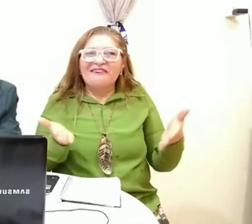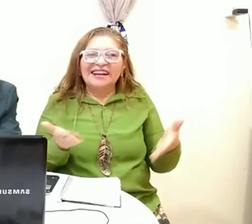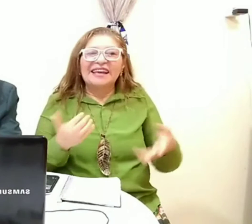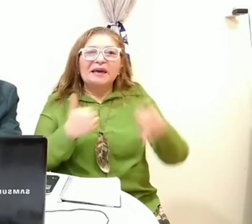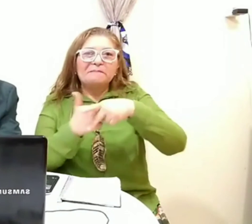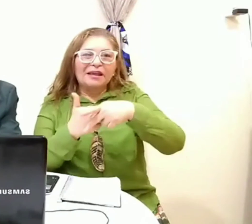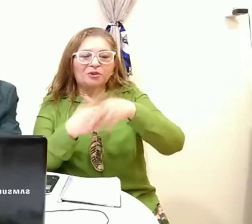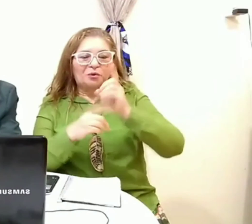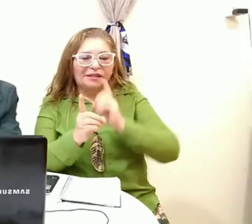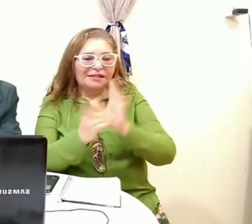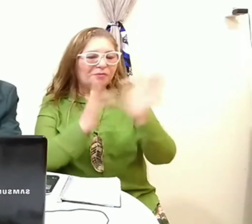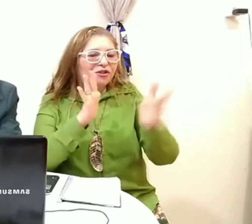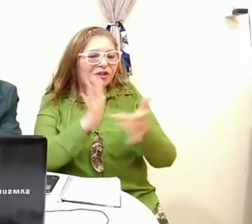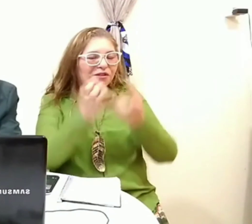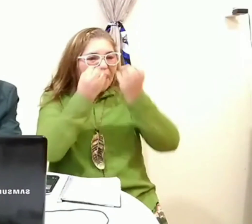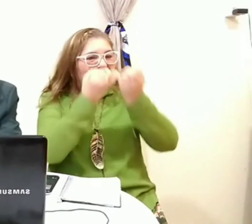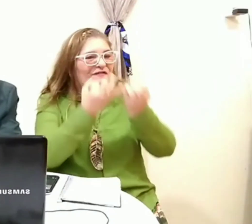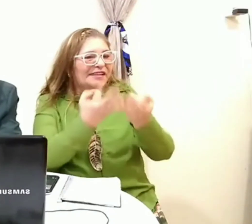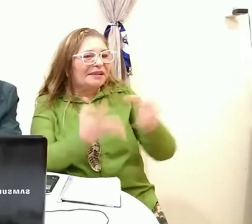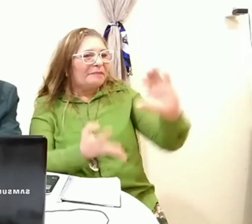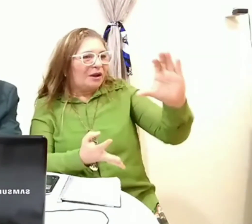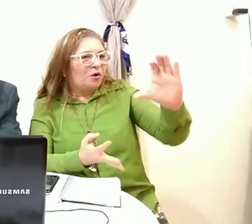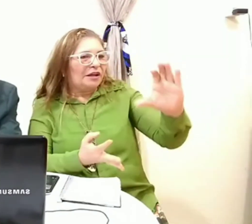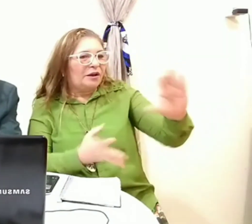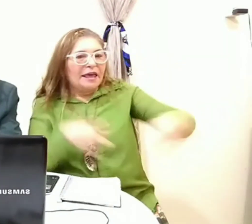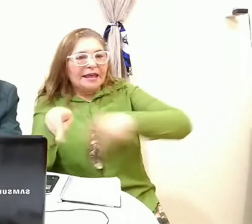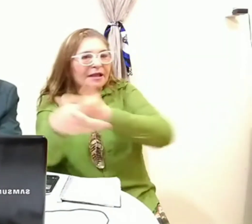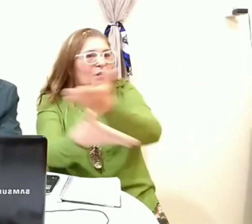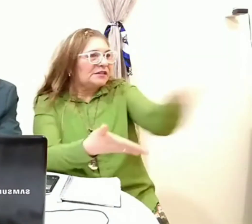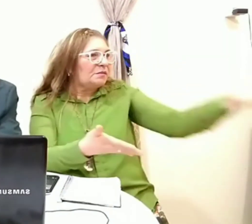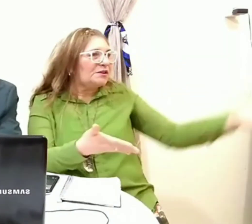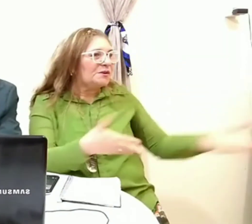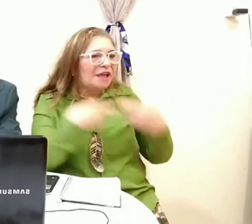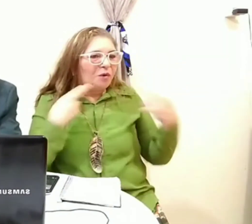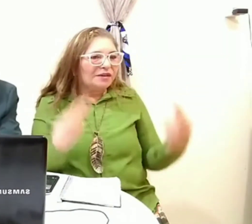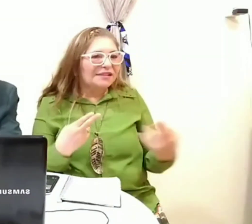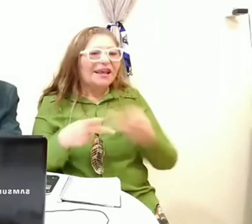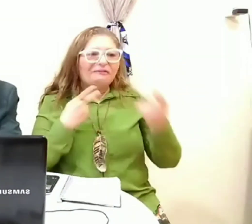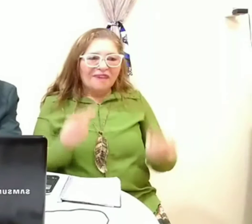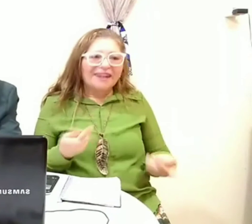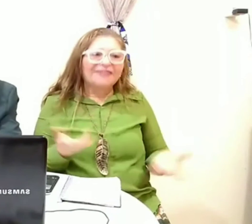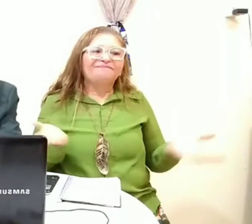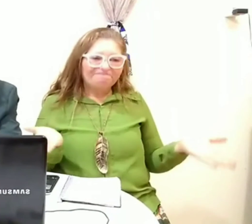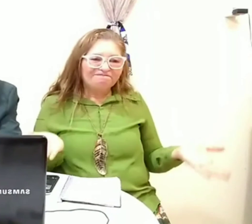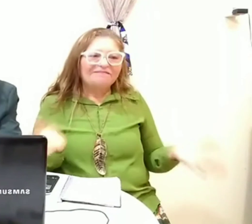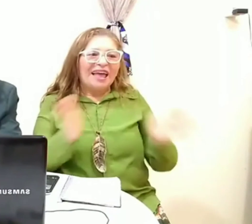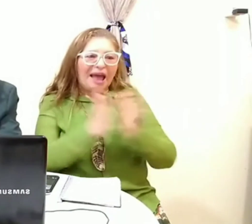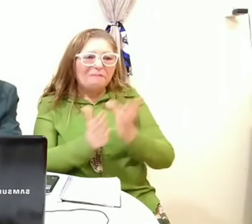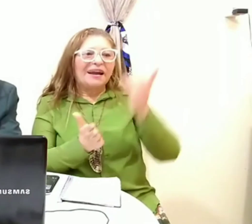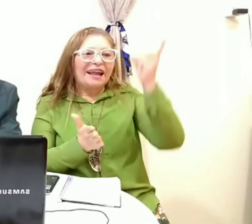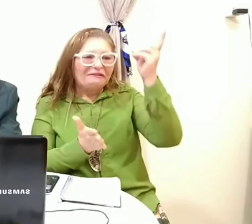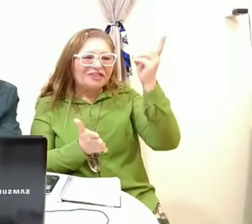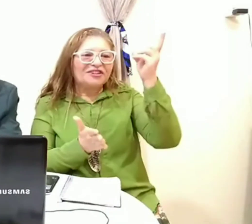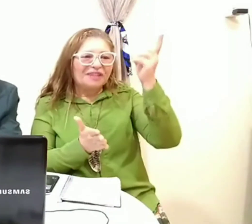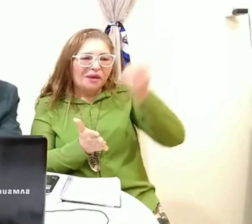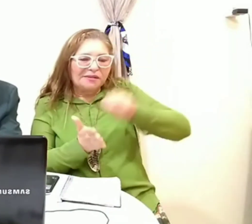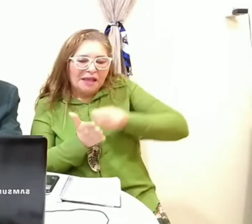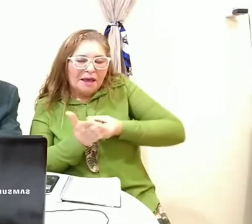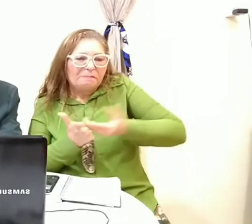dizer para Cornélio e todos os que estavam com ele ali, esta é a palavra que Deus enviou aos filhos